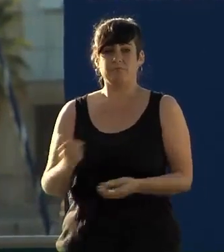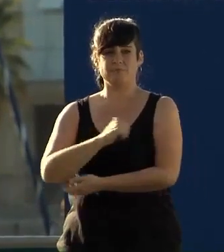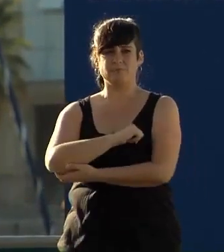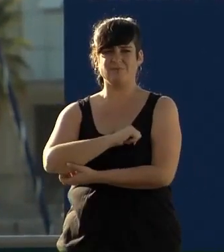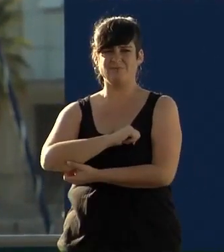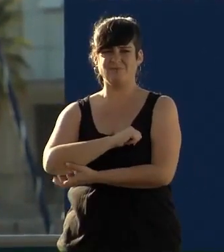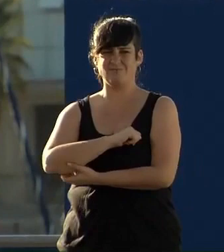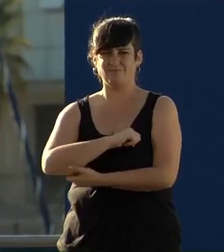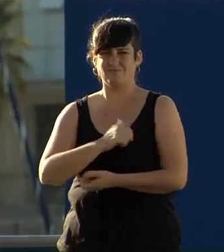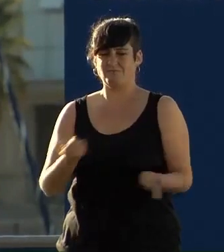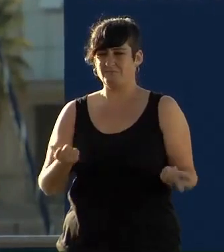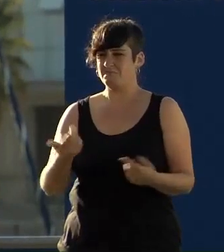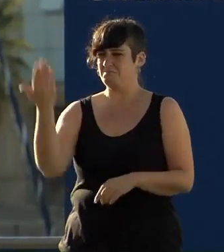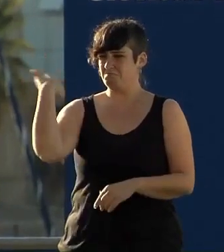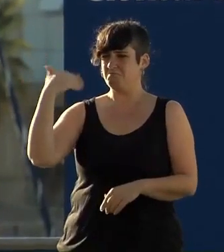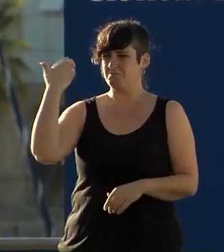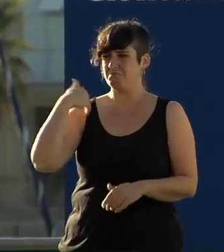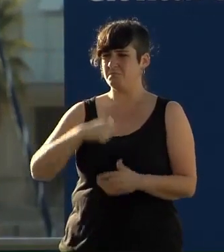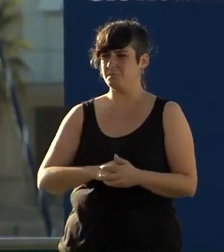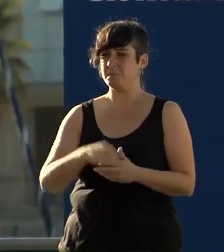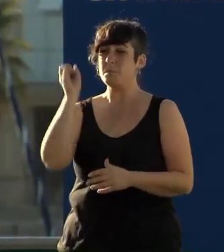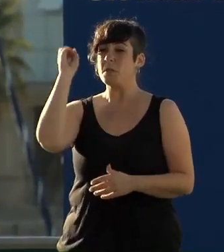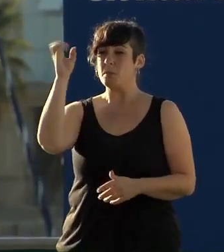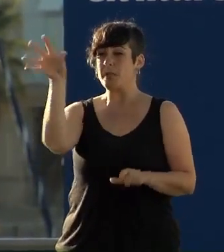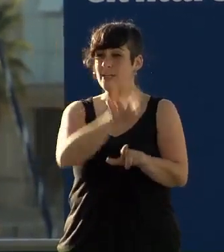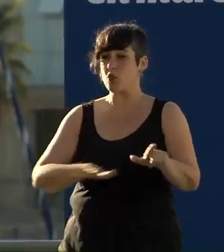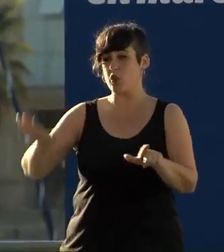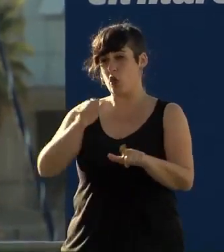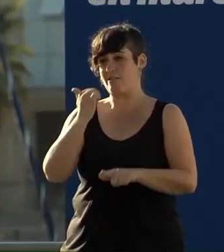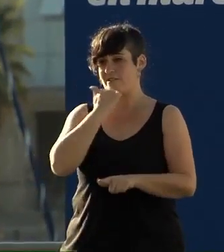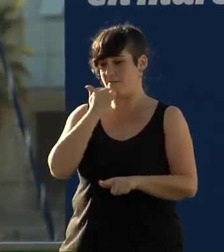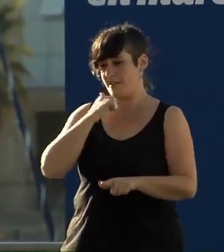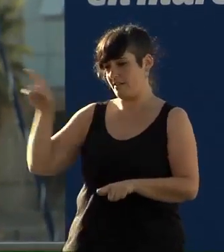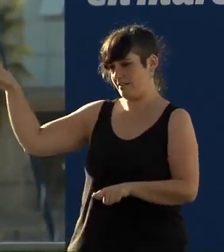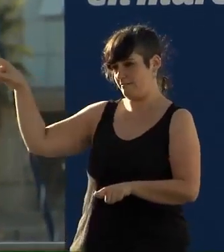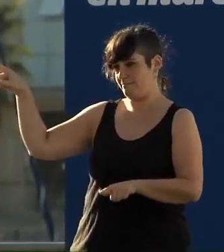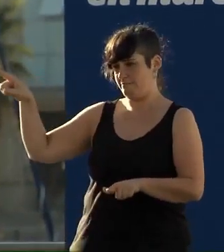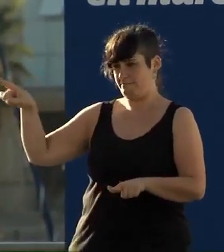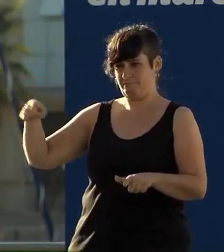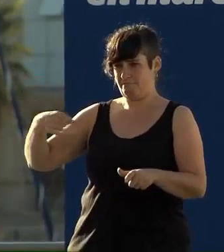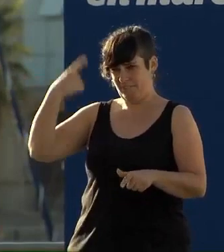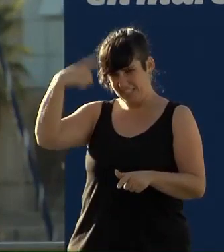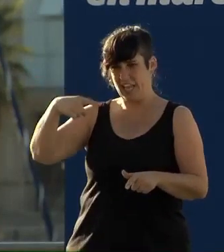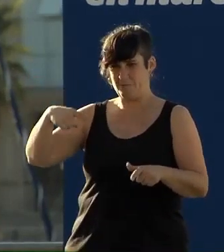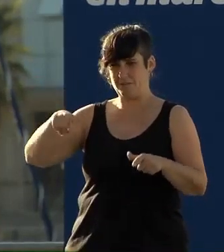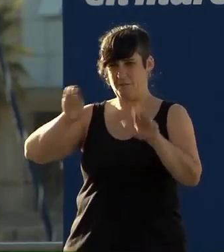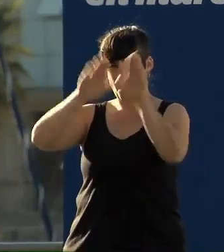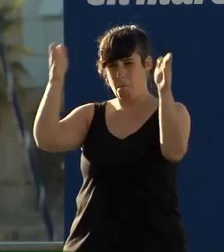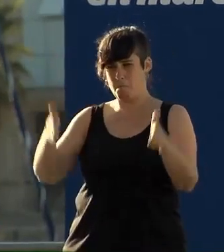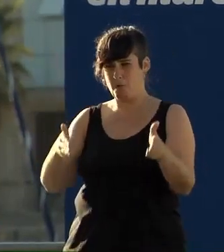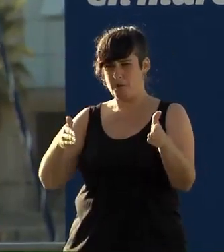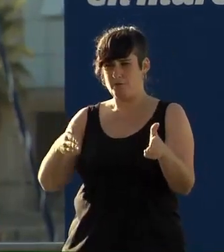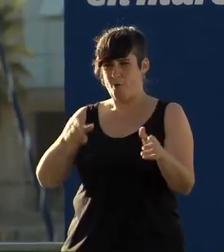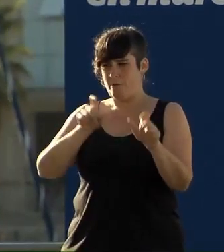que nun mitin nas Travesas, no pabellón ese inmenso, ateigado de xente,